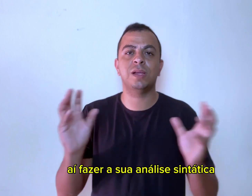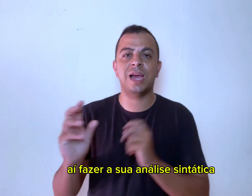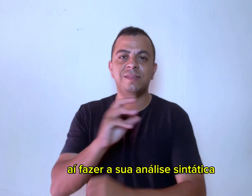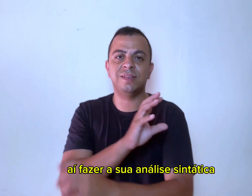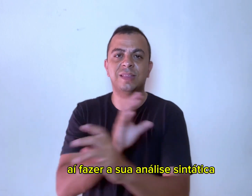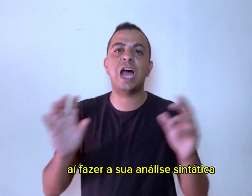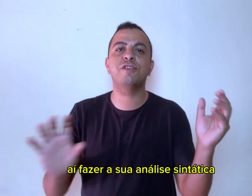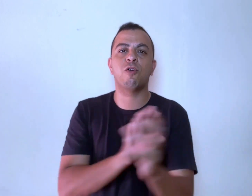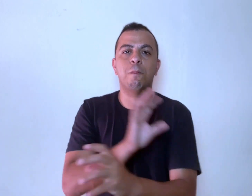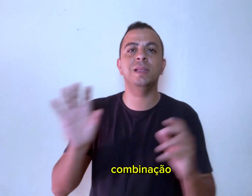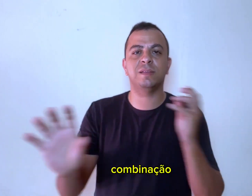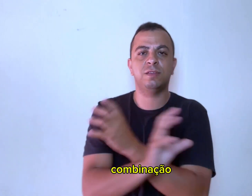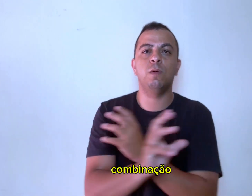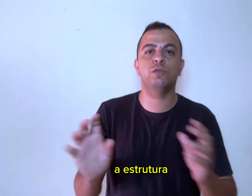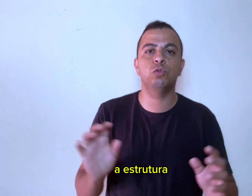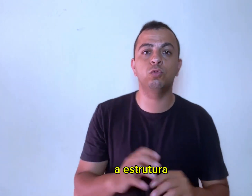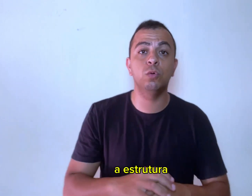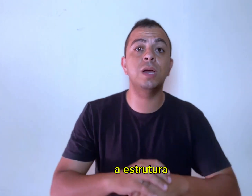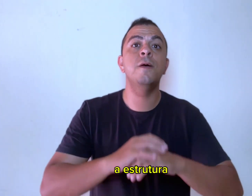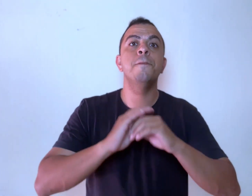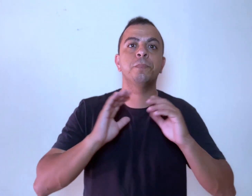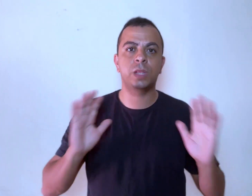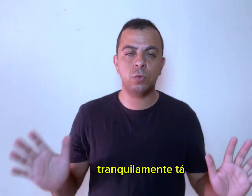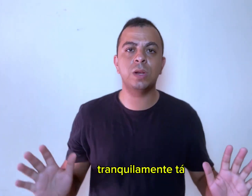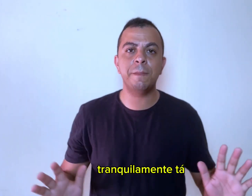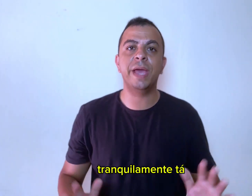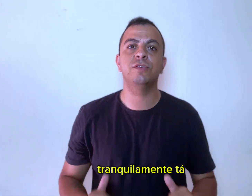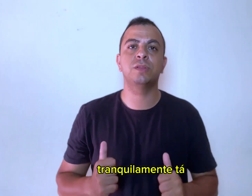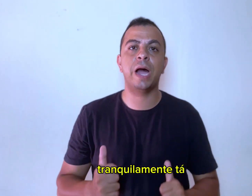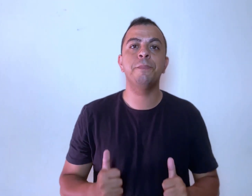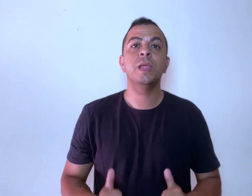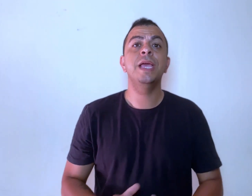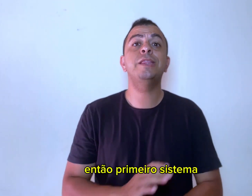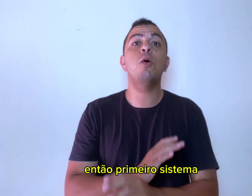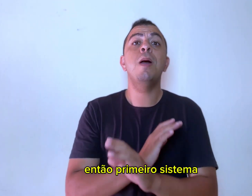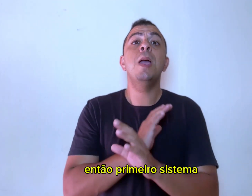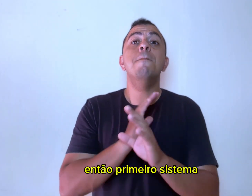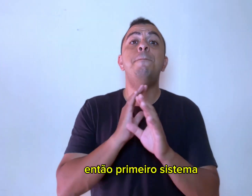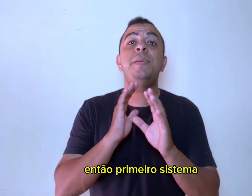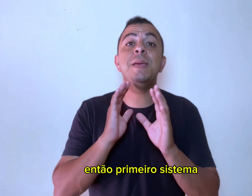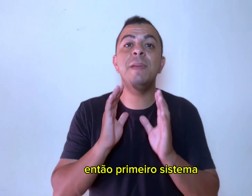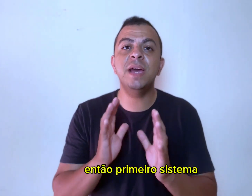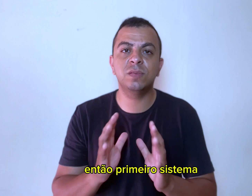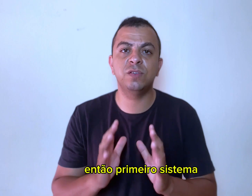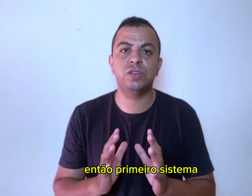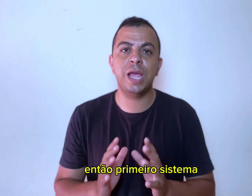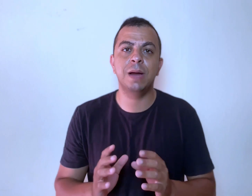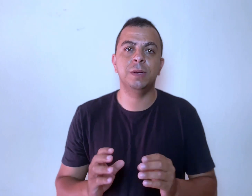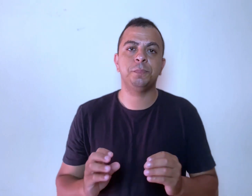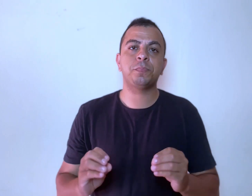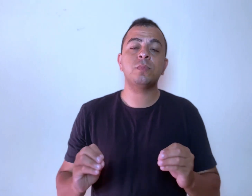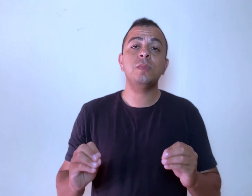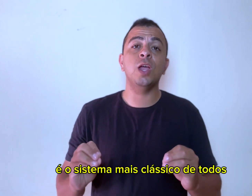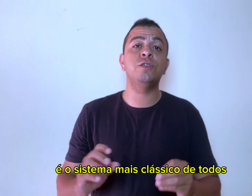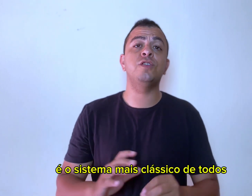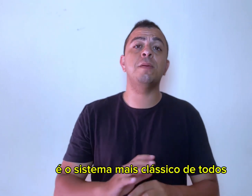análise sintática, a combinação, a estrutura, tranquilamente, tá? Então, primeiro sistema é o sistema